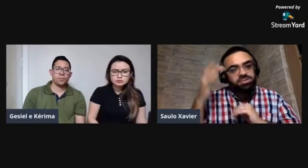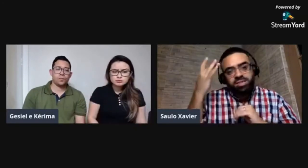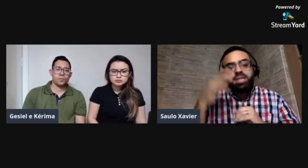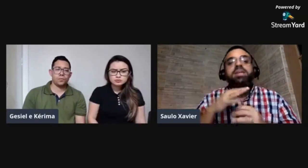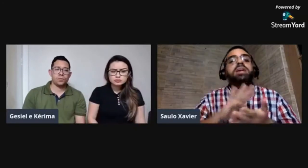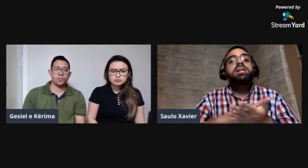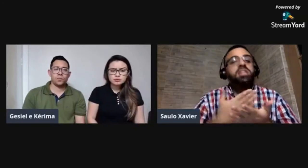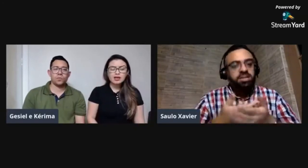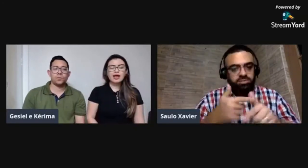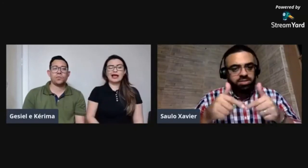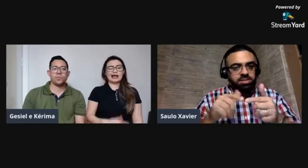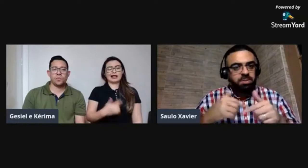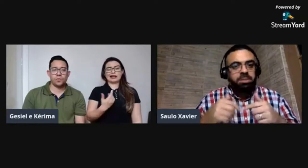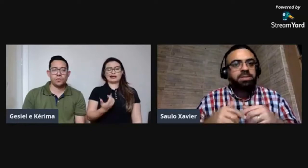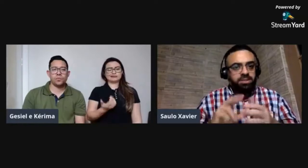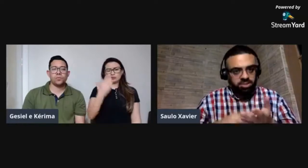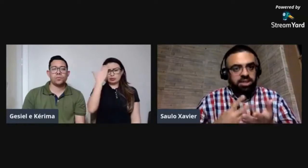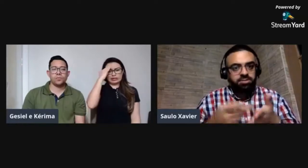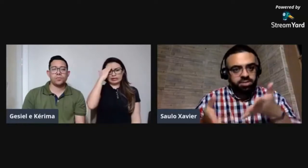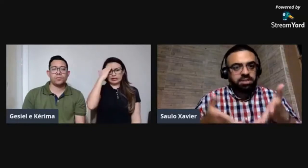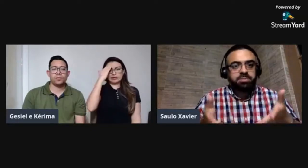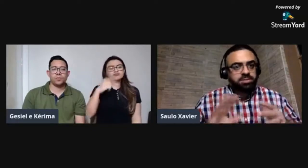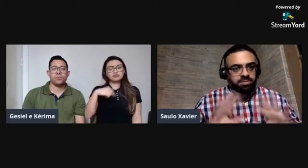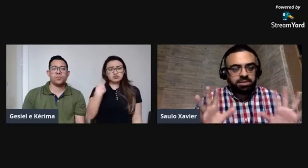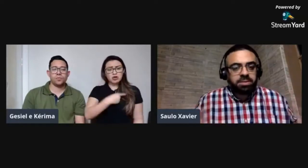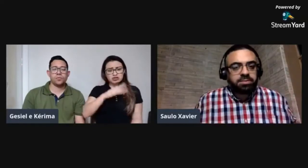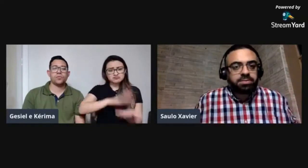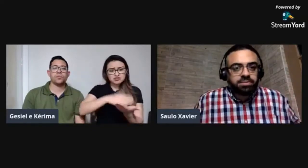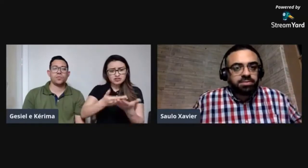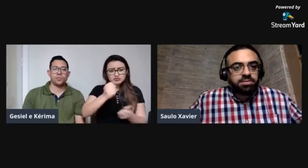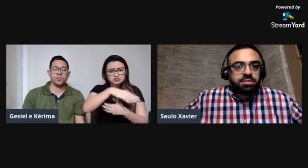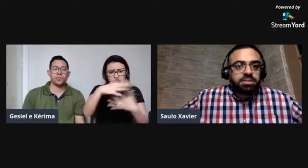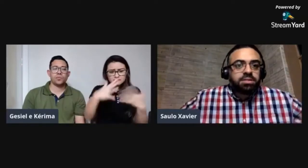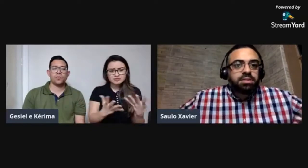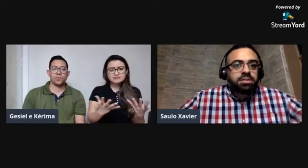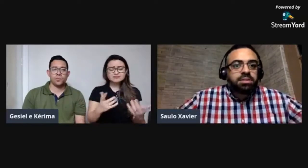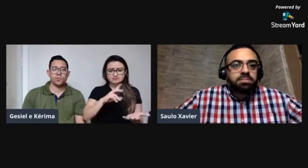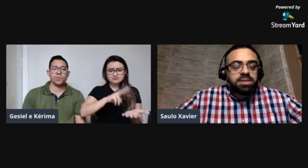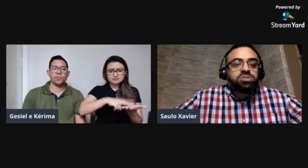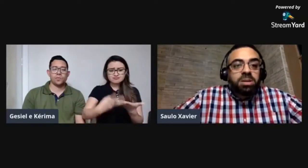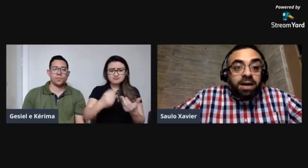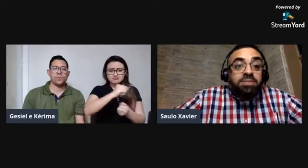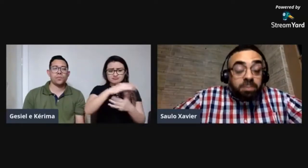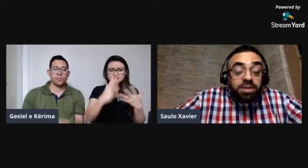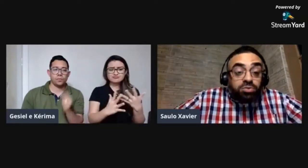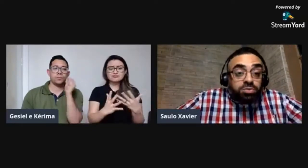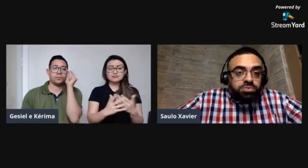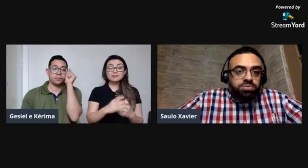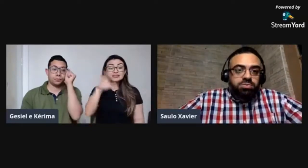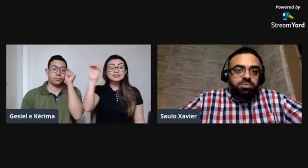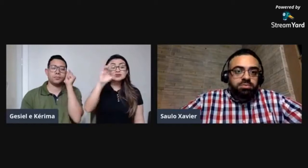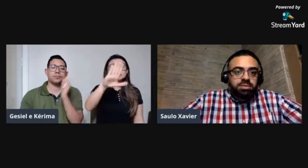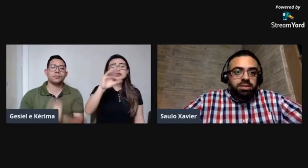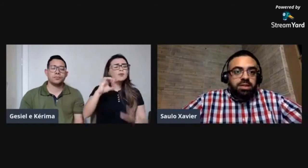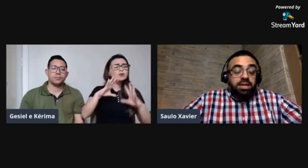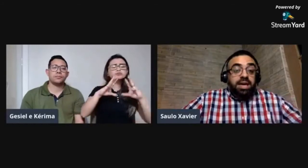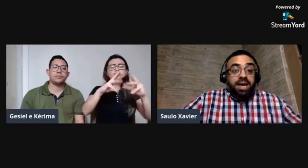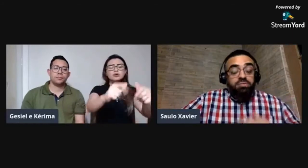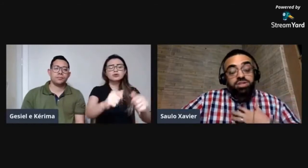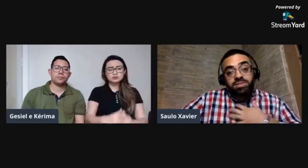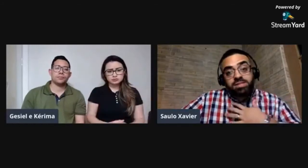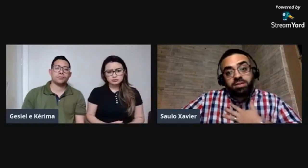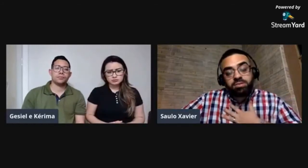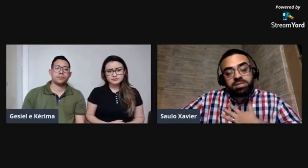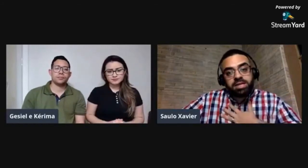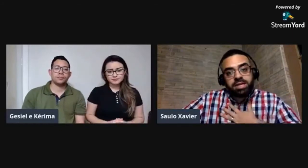Ah, mas se não entender, a gente traduz, não tem problema não, a gente traduz em Libras, não tem problema. Mas o chamado é para todos.